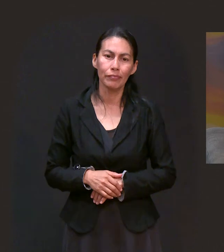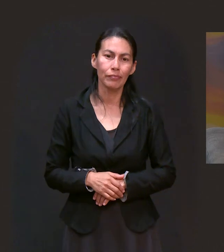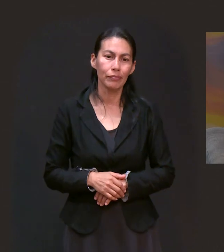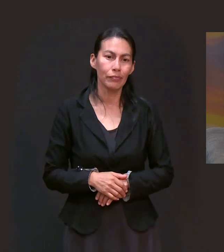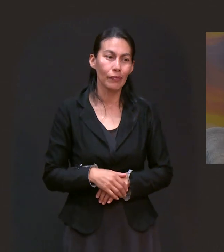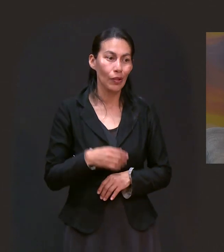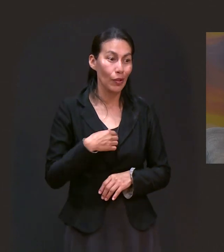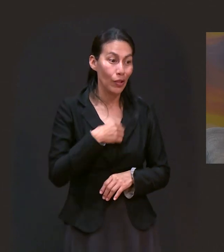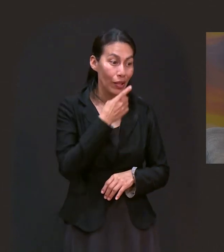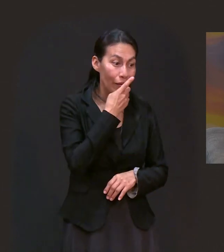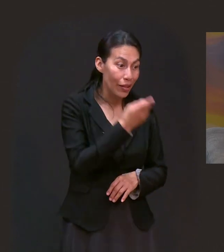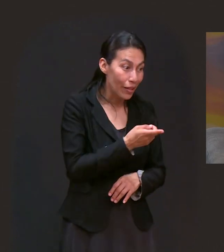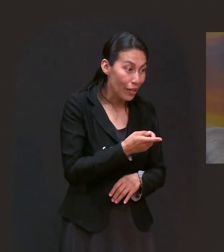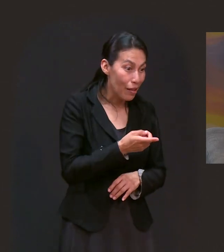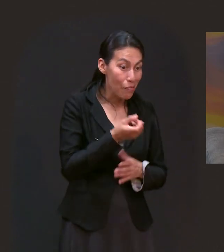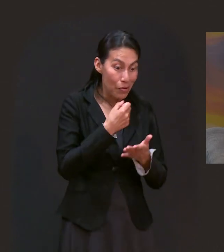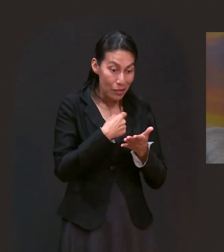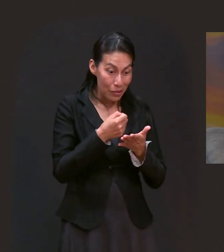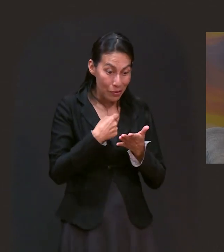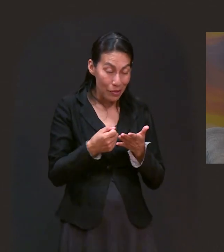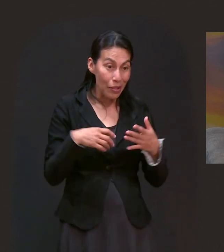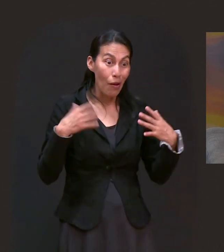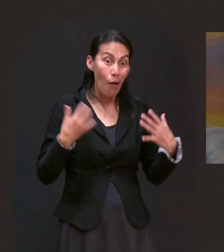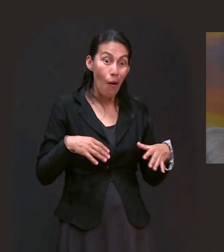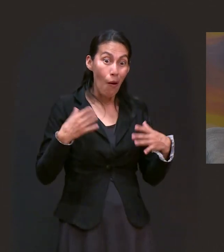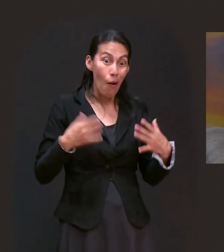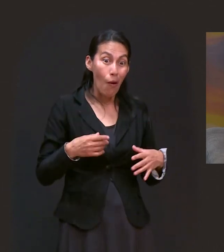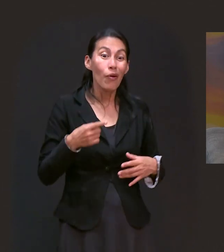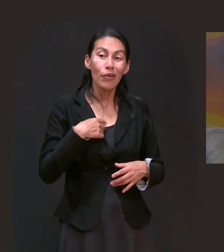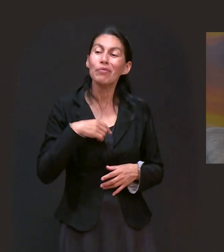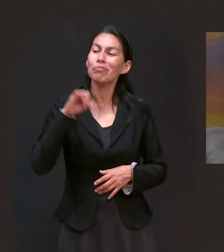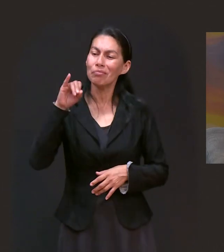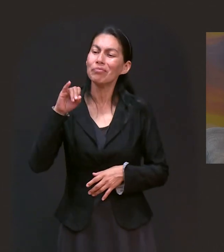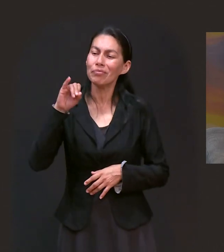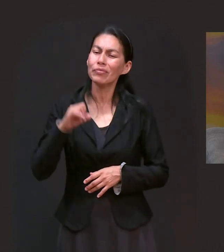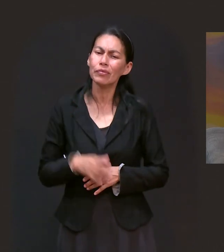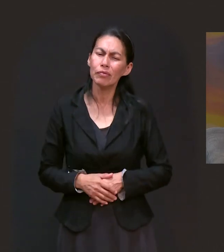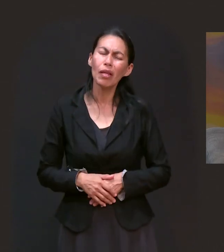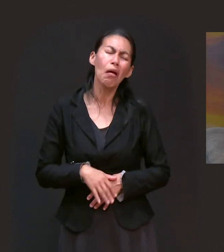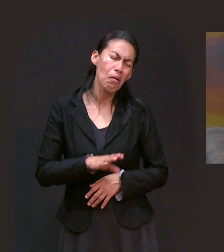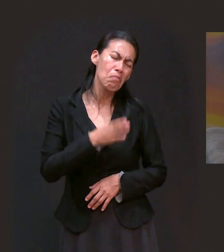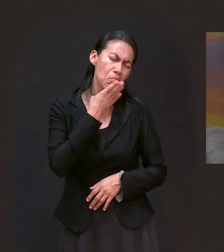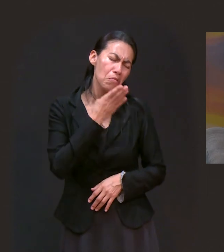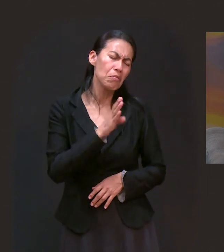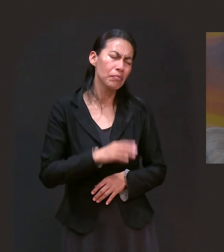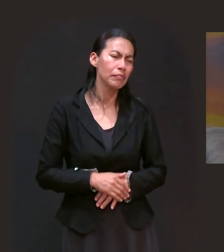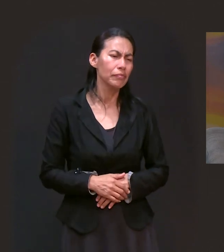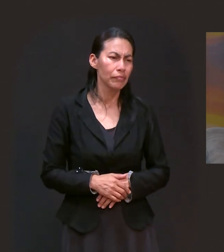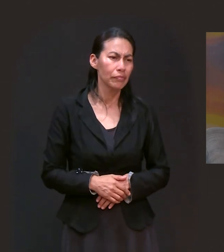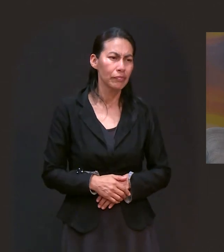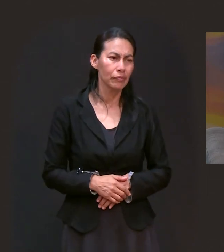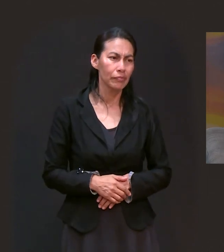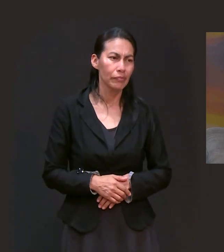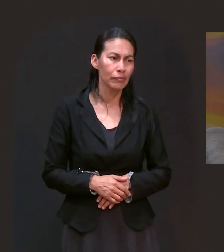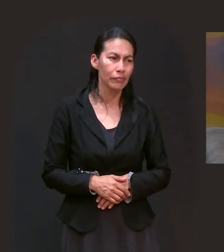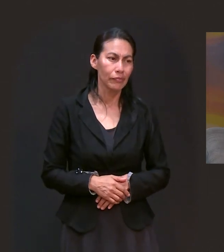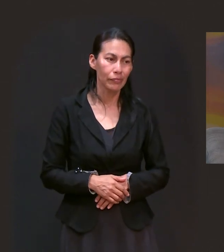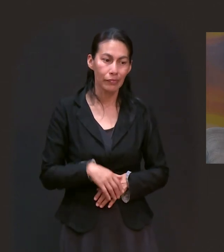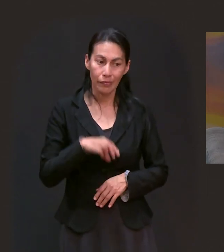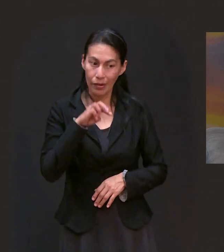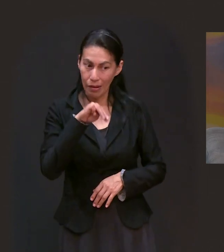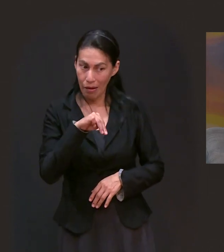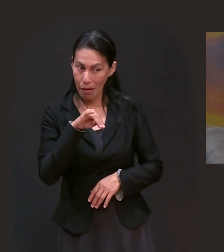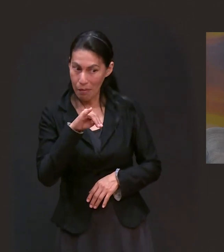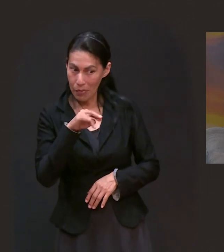que le conté me escribieron si seguía interesada y puse que si está bien me dijo